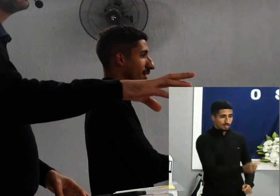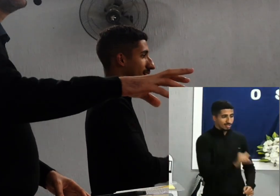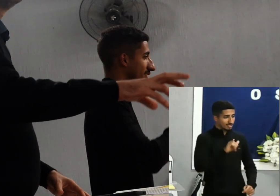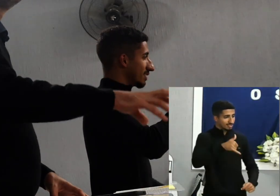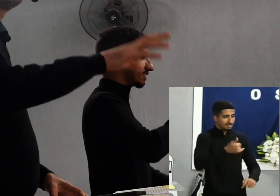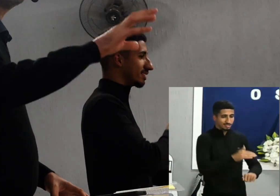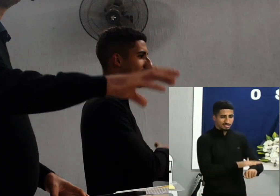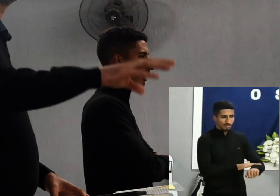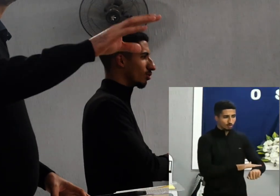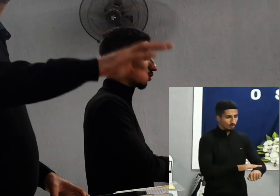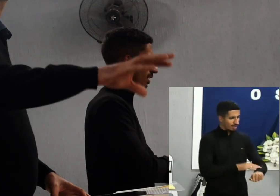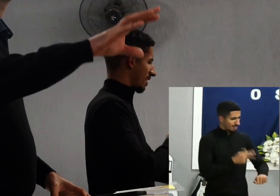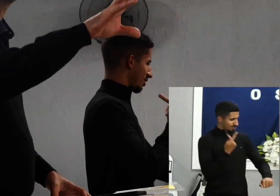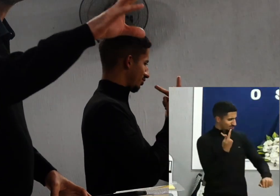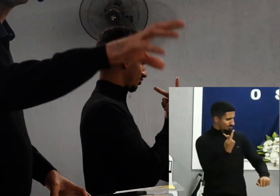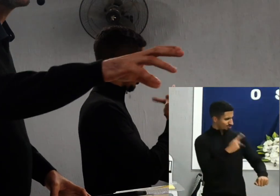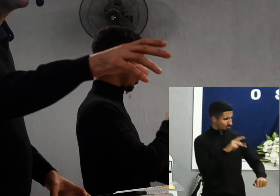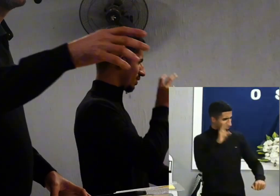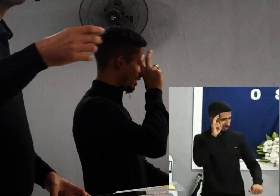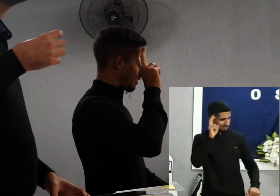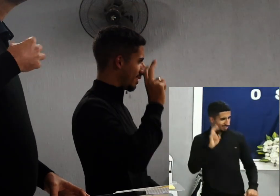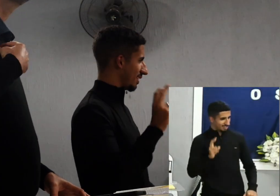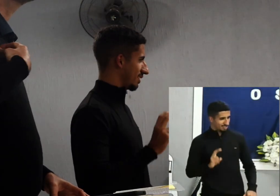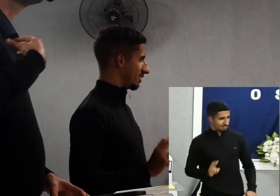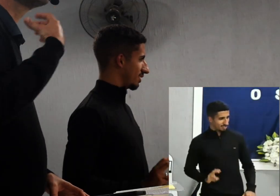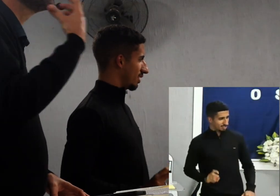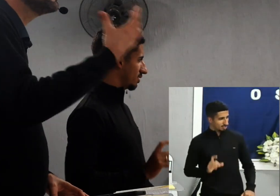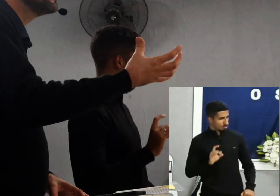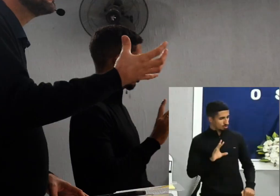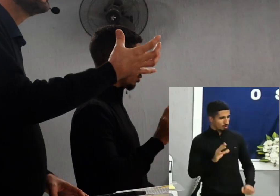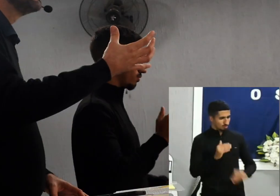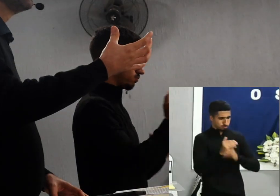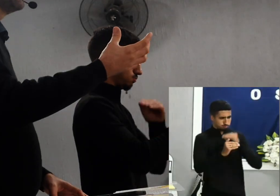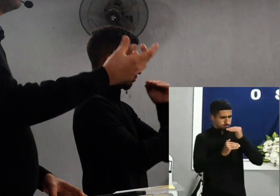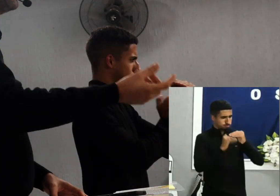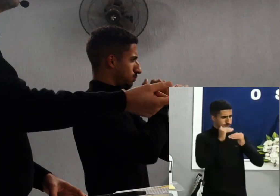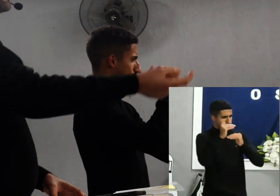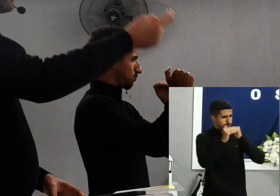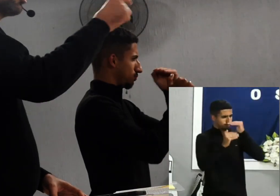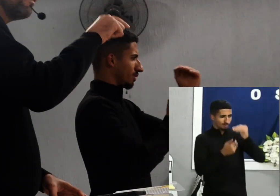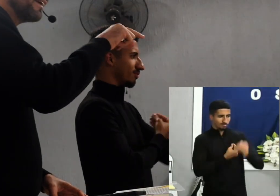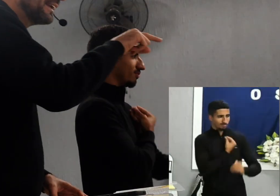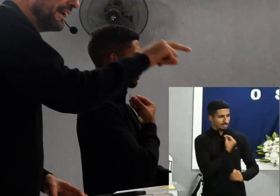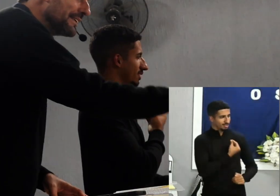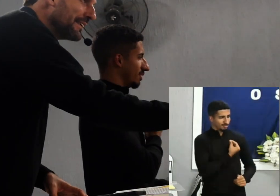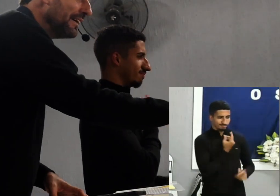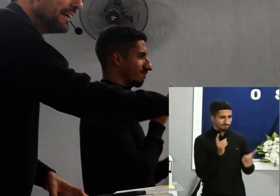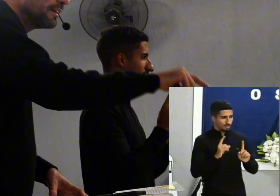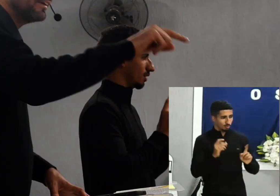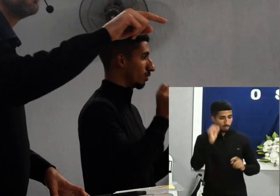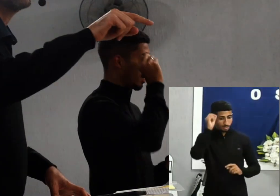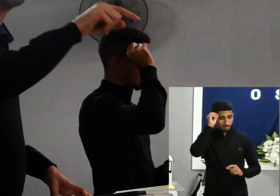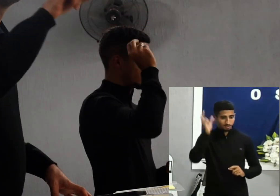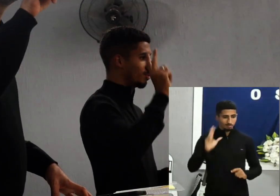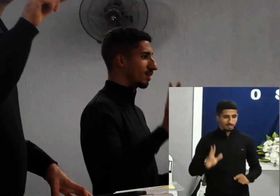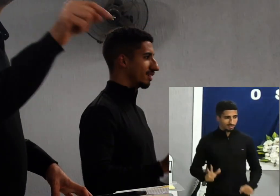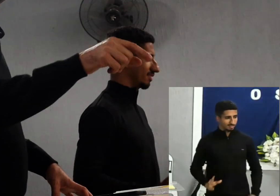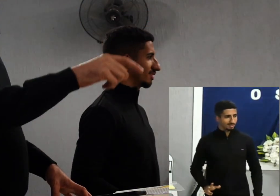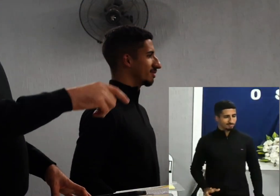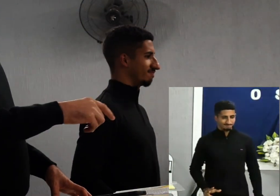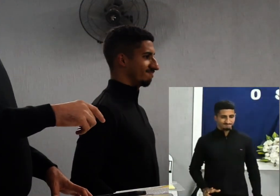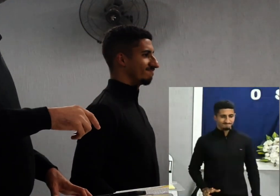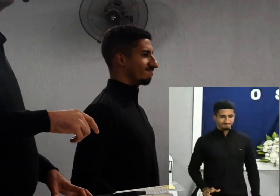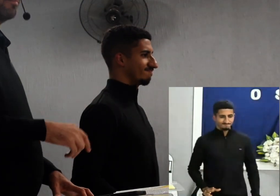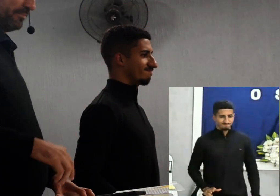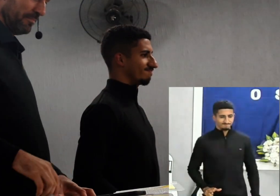sua vida não vai se basear na sua esperteza, mas na minha sabedoria. Aliás, é a sua fraqueza que vai demonstrar o meu